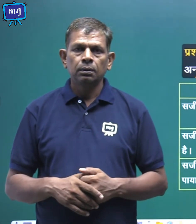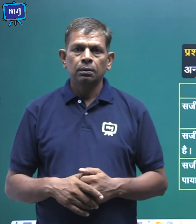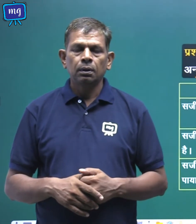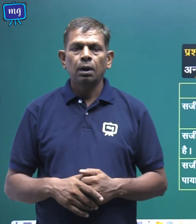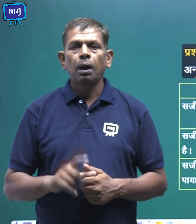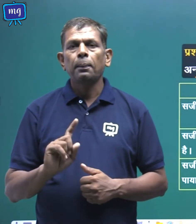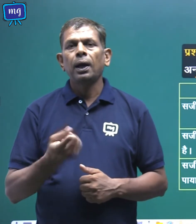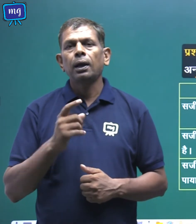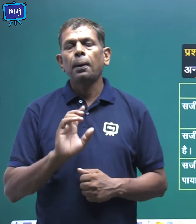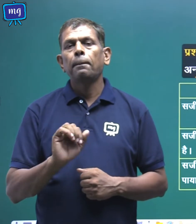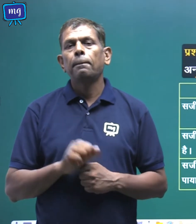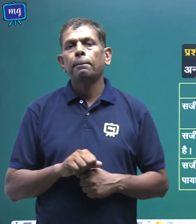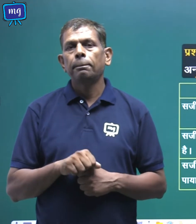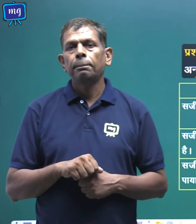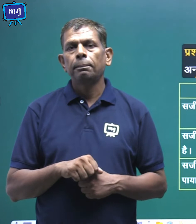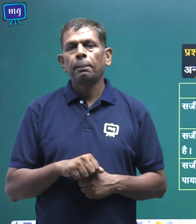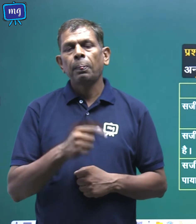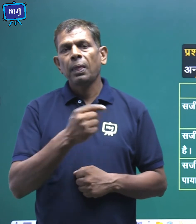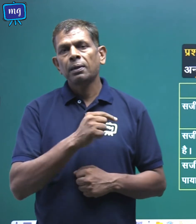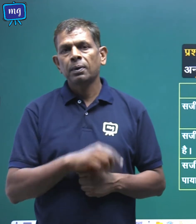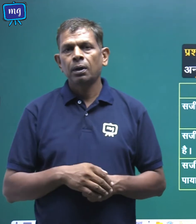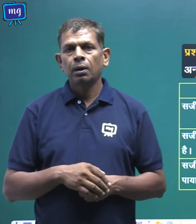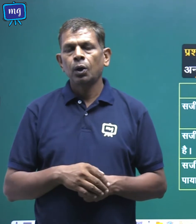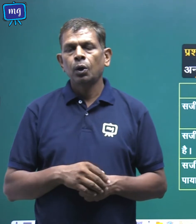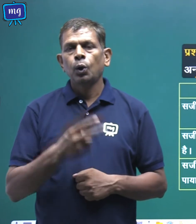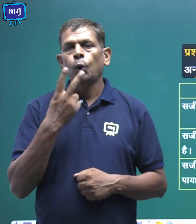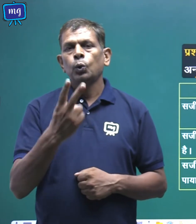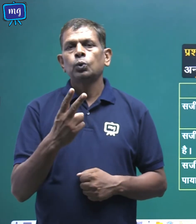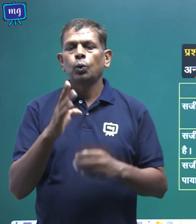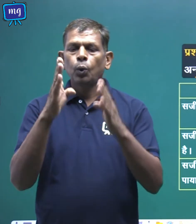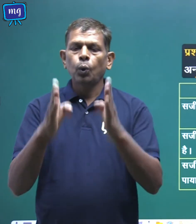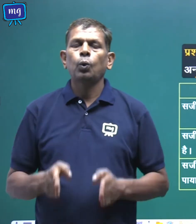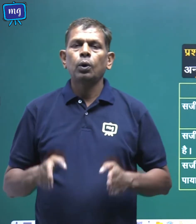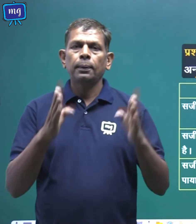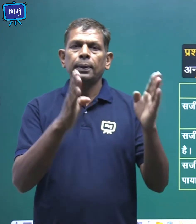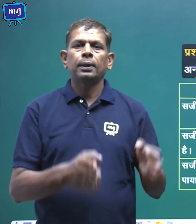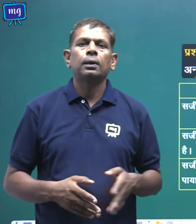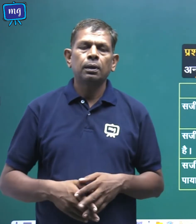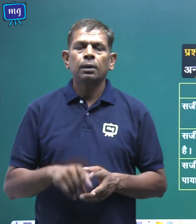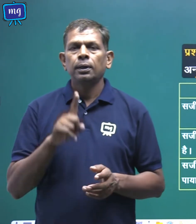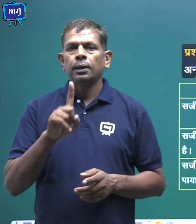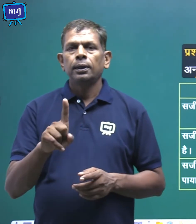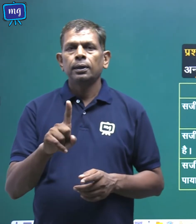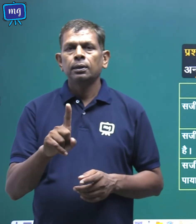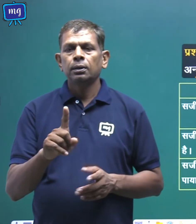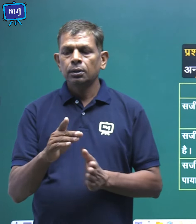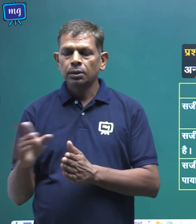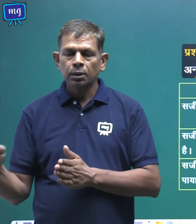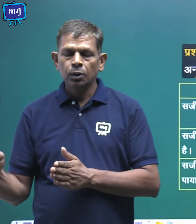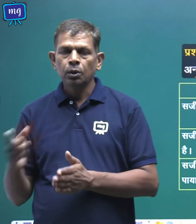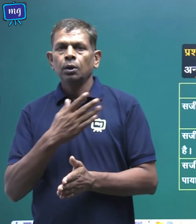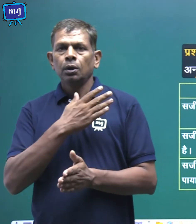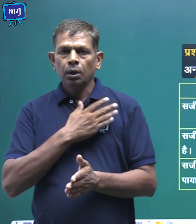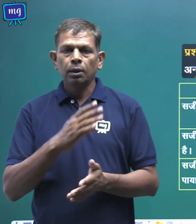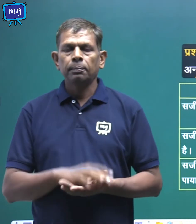तो पहले हम इसमें 2 कॉलम बना लेंगे। एक तरफ लिखेंगे